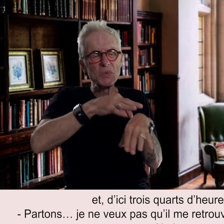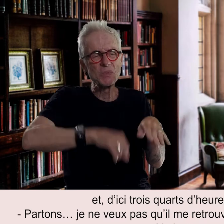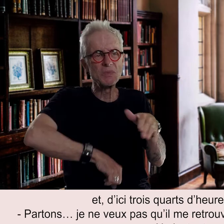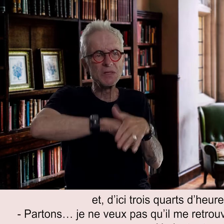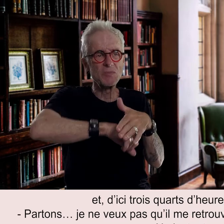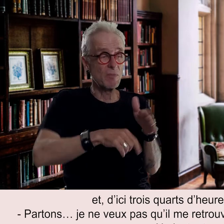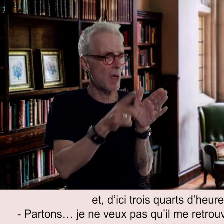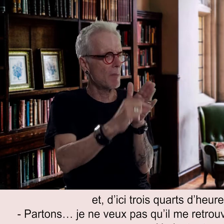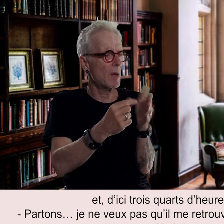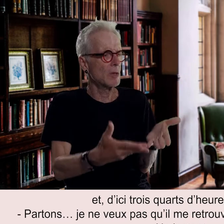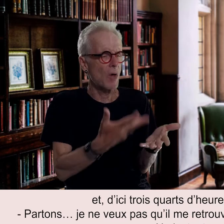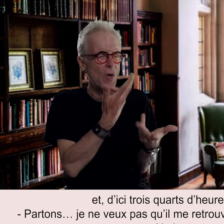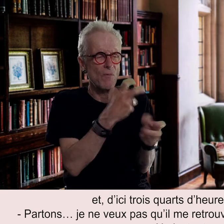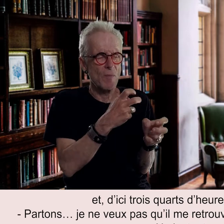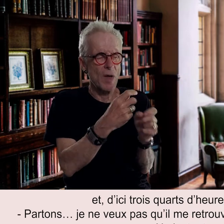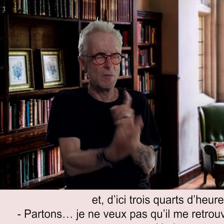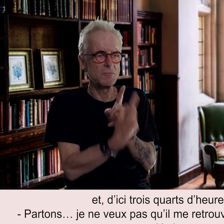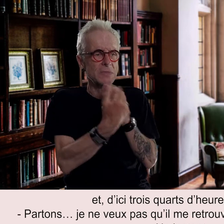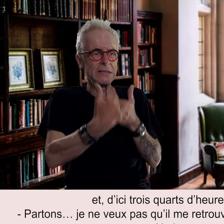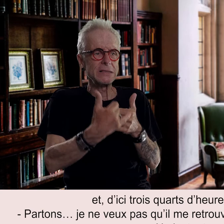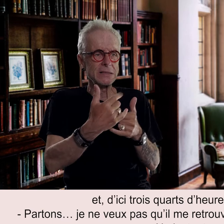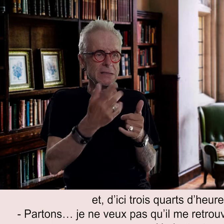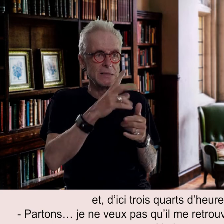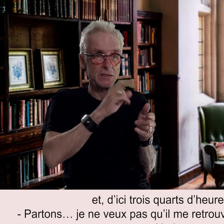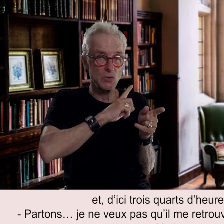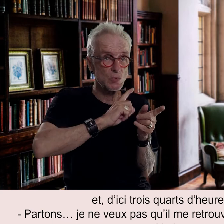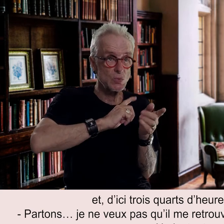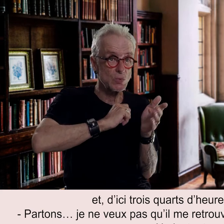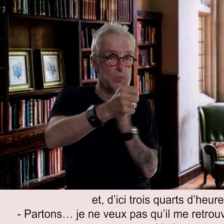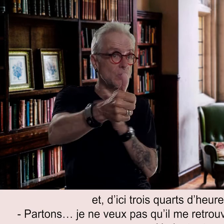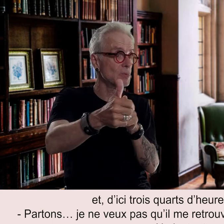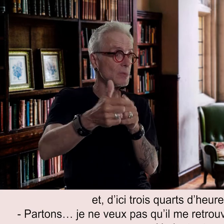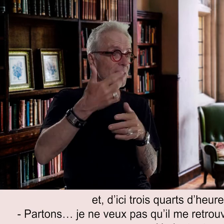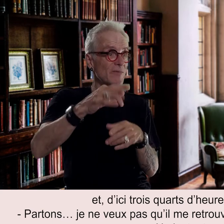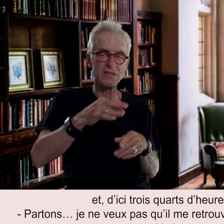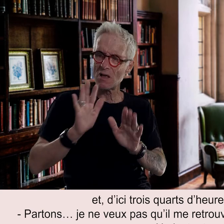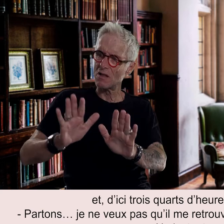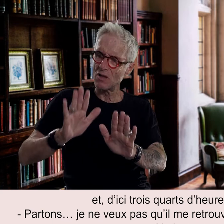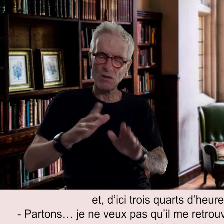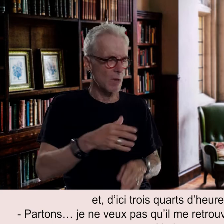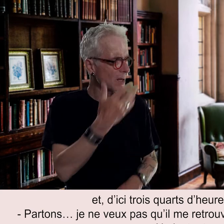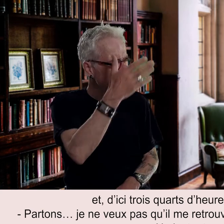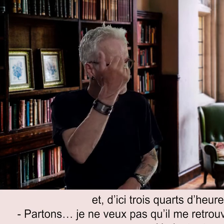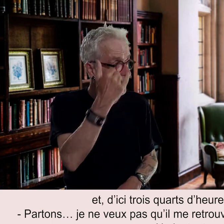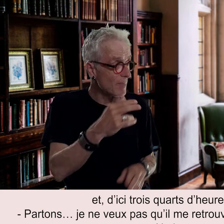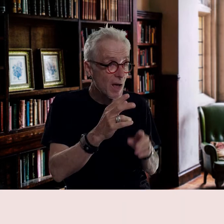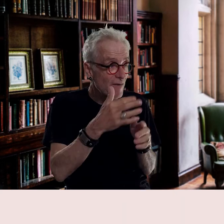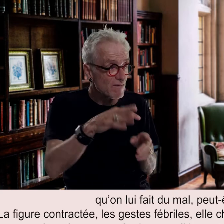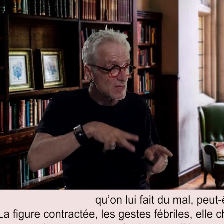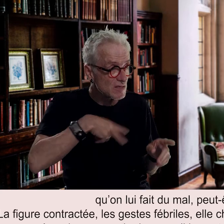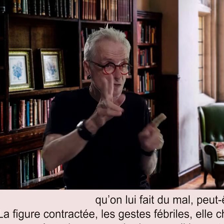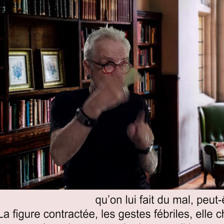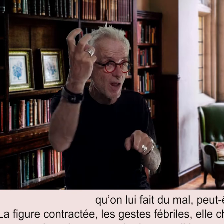Partons. Je ne veux pas qu'il me retrouve ici. Je rejoins mon fils. Un instant. Un instant ? Mais vous ne savez donc pas qu'on me l'enlève,